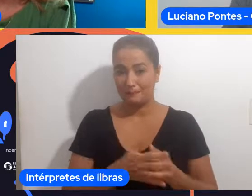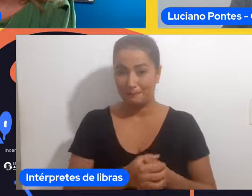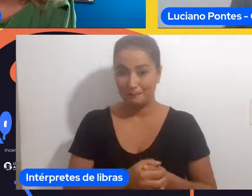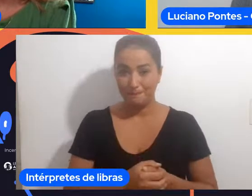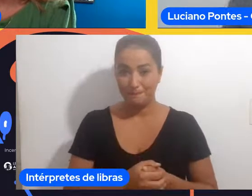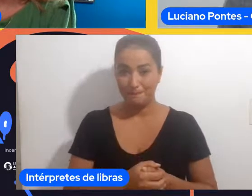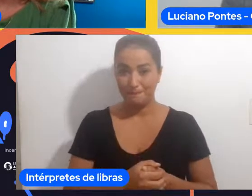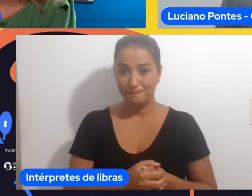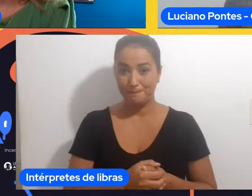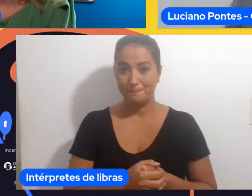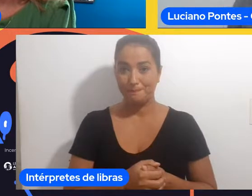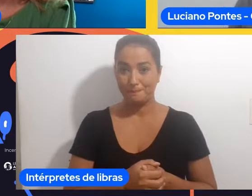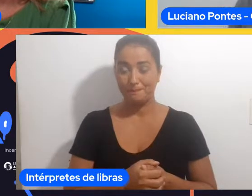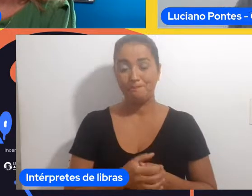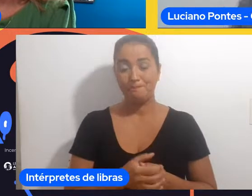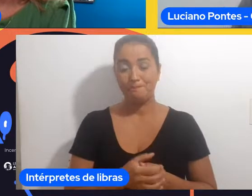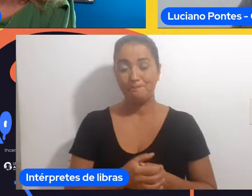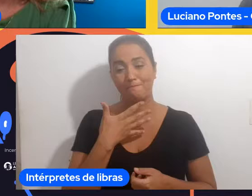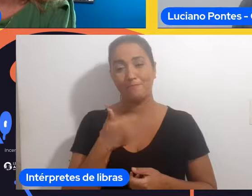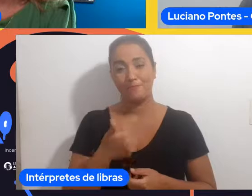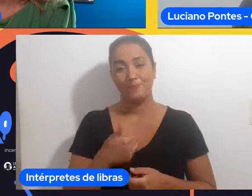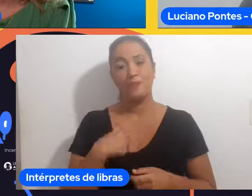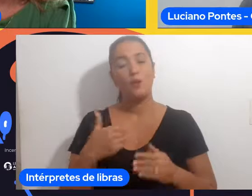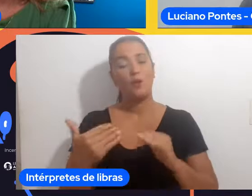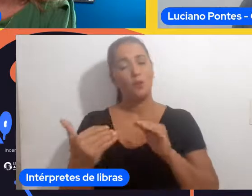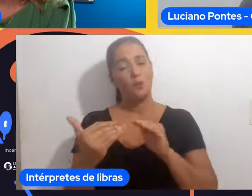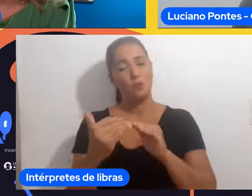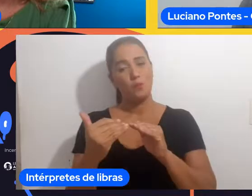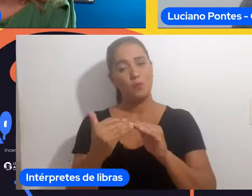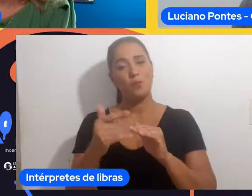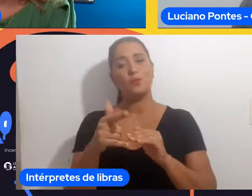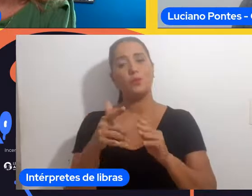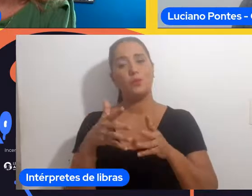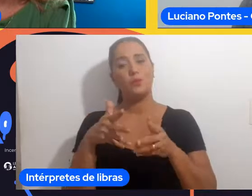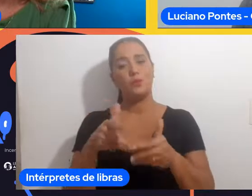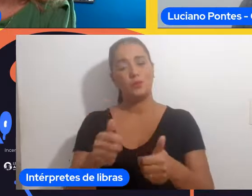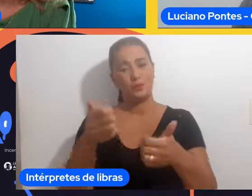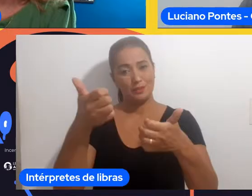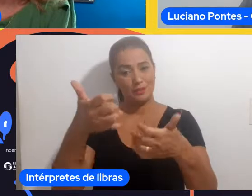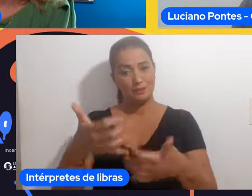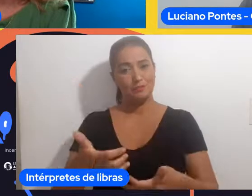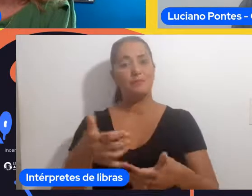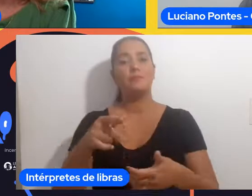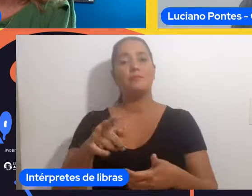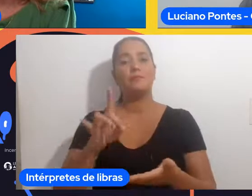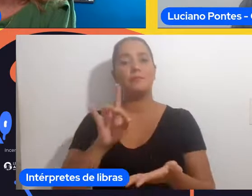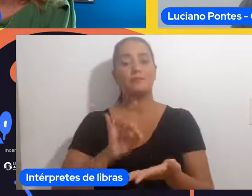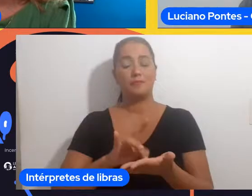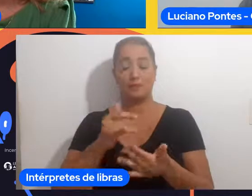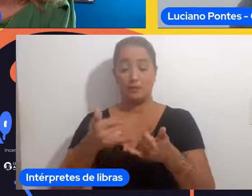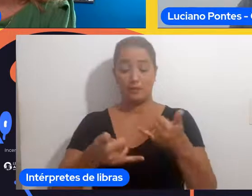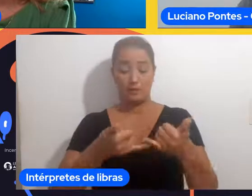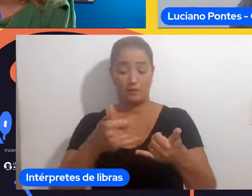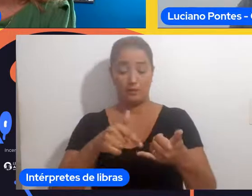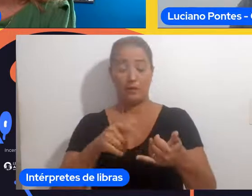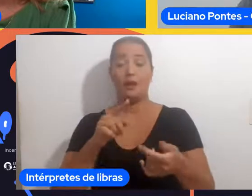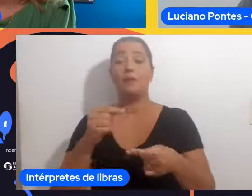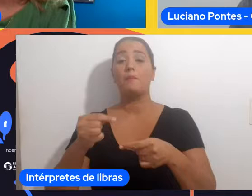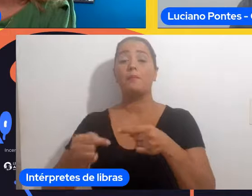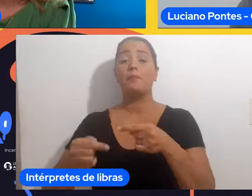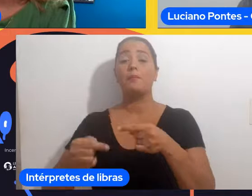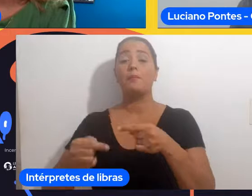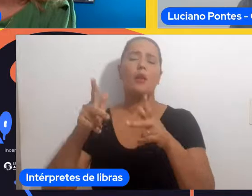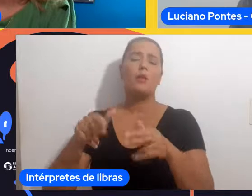Que lindo, que bacana. Eu também concordo com você, com tudo isso que você disse. Acho que, de fato, brincar é uma atitude política, assim como cozinhar também é uma